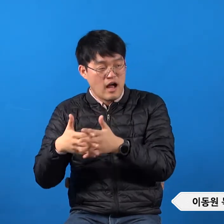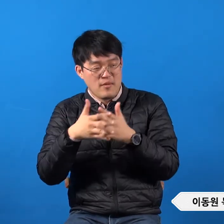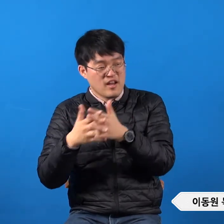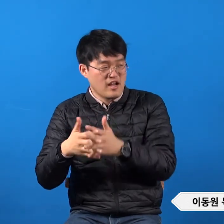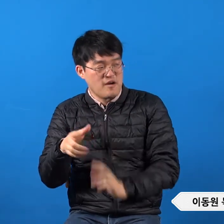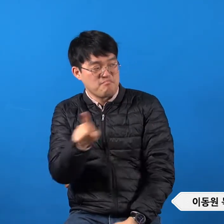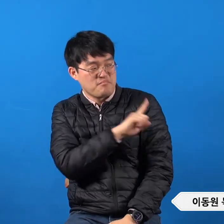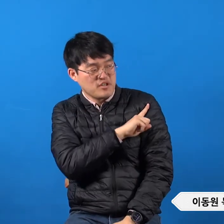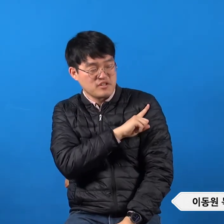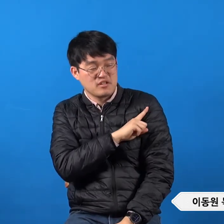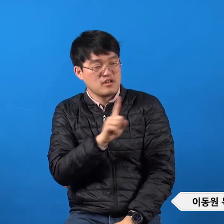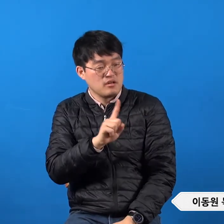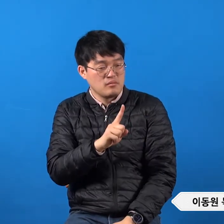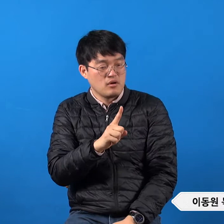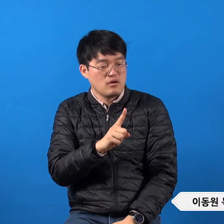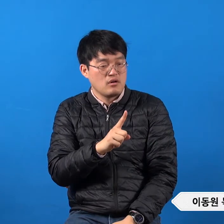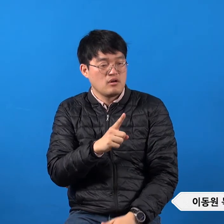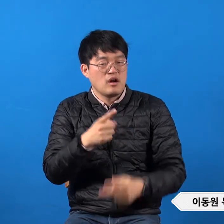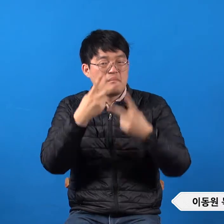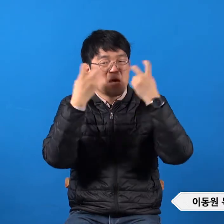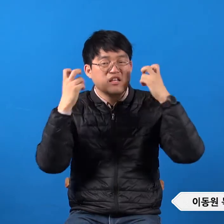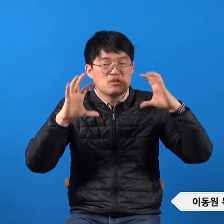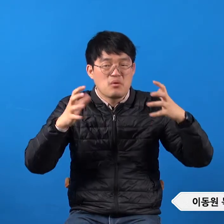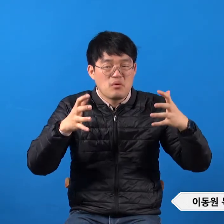때 멕시코하고 벽을 쌓고